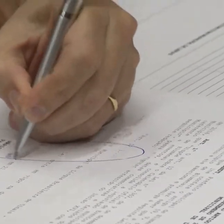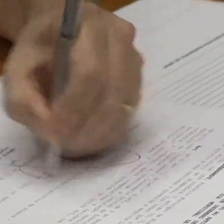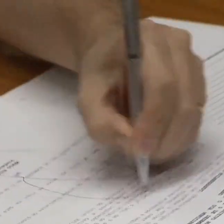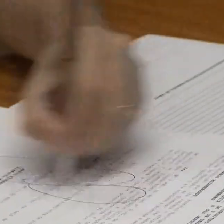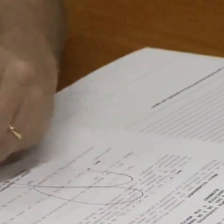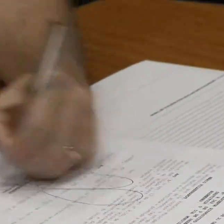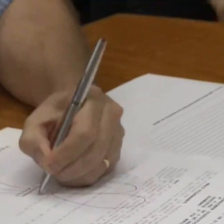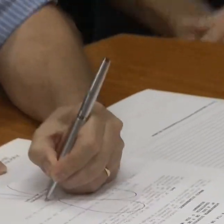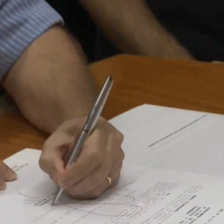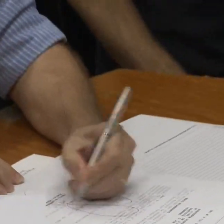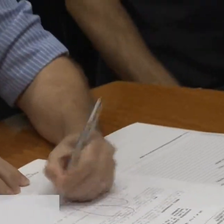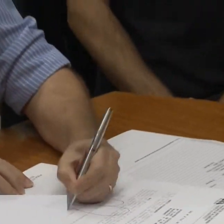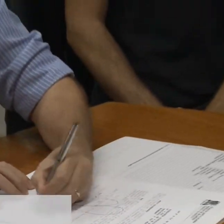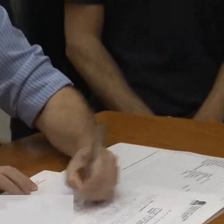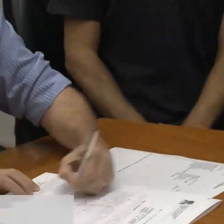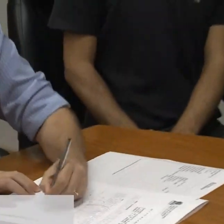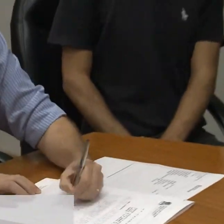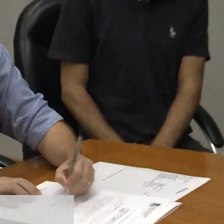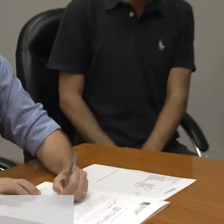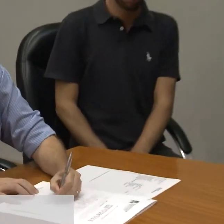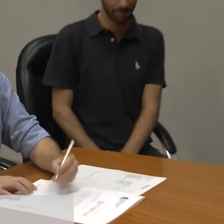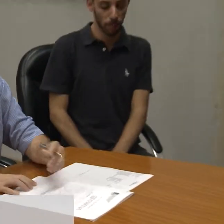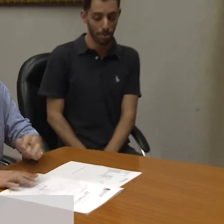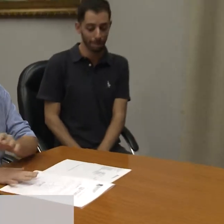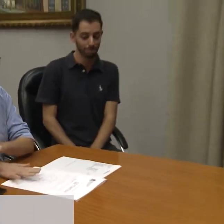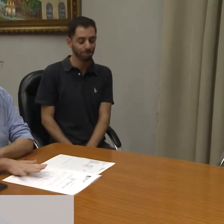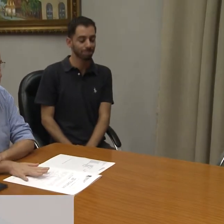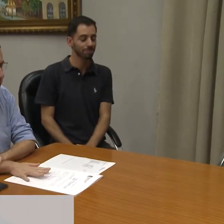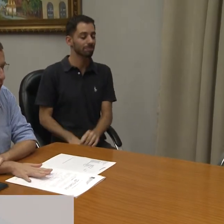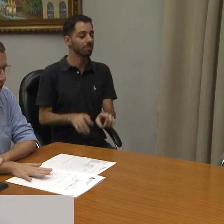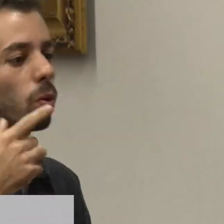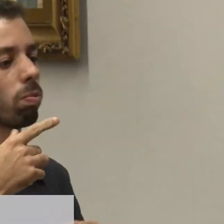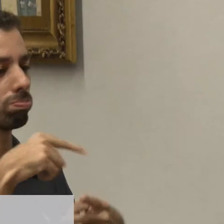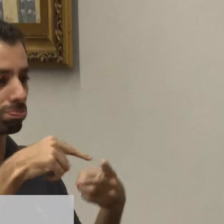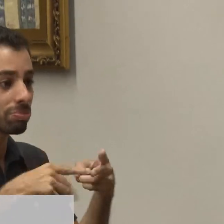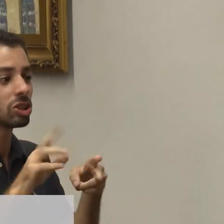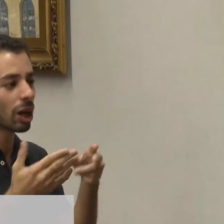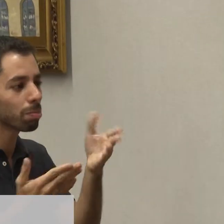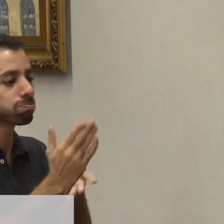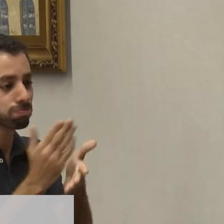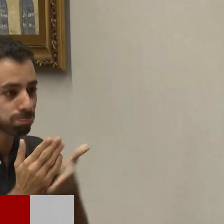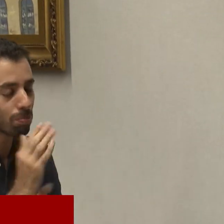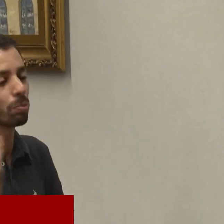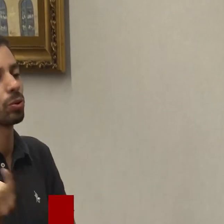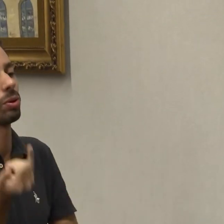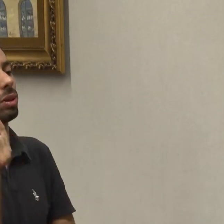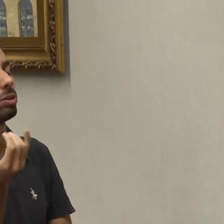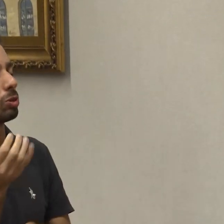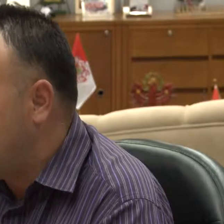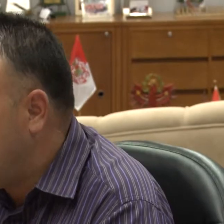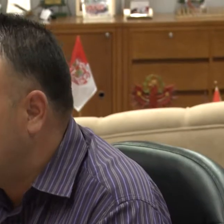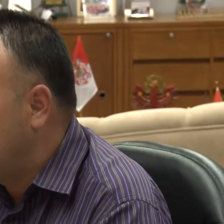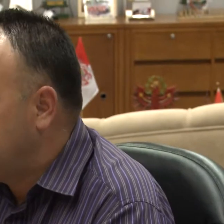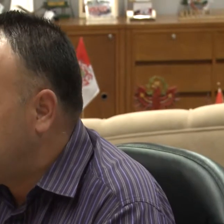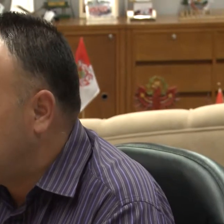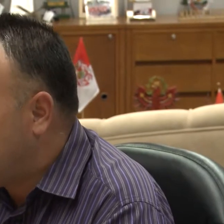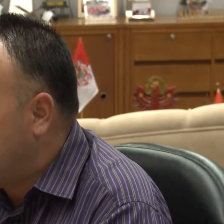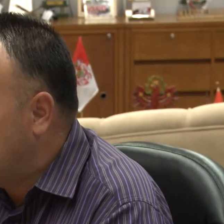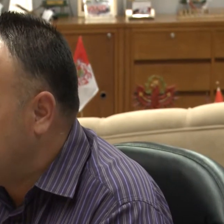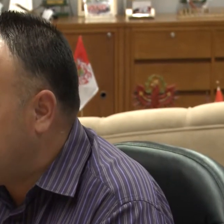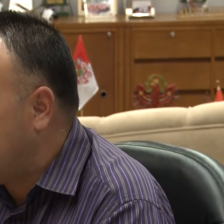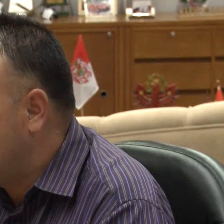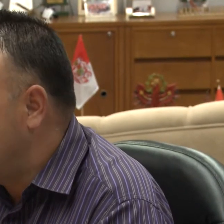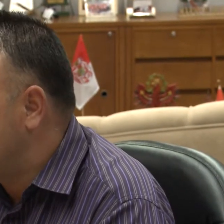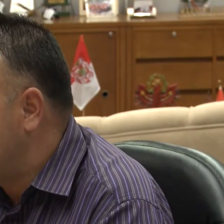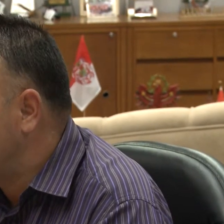tarde desta segunda-feira a lei municipal que cria em Blumenau o Dia da Língua Brasileira de Sinais. O projeto é de